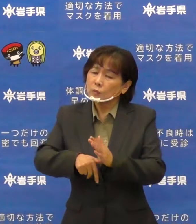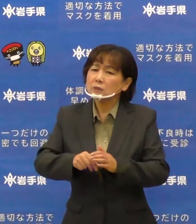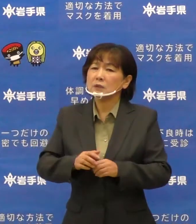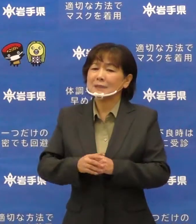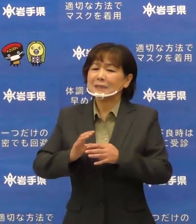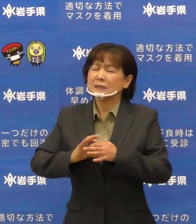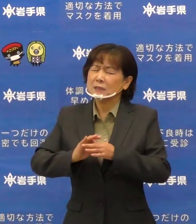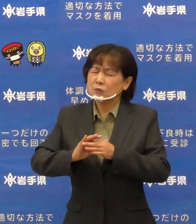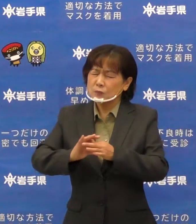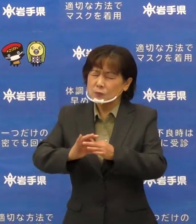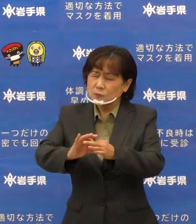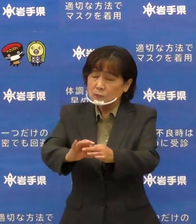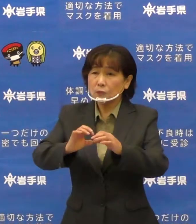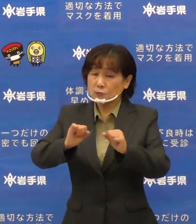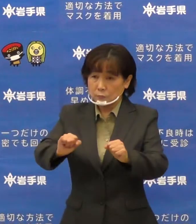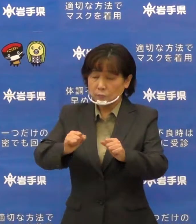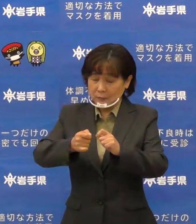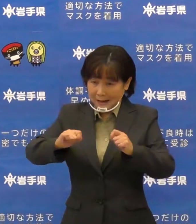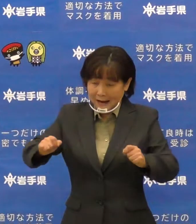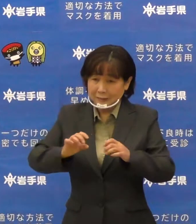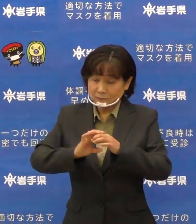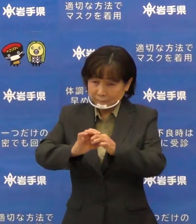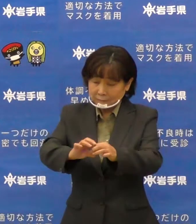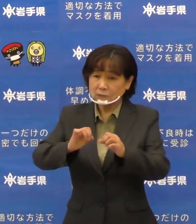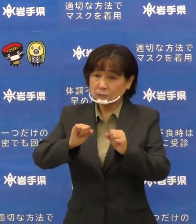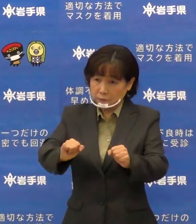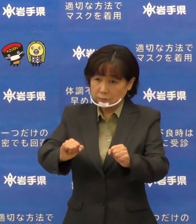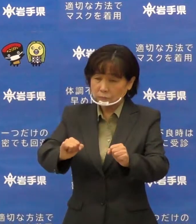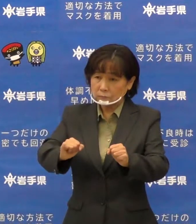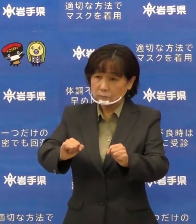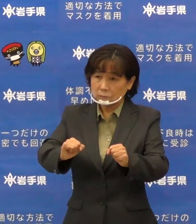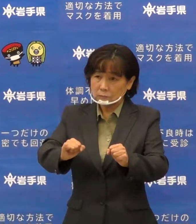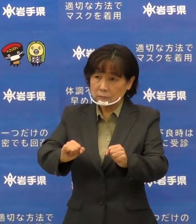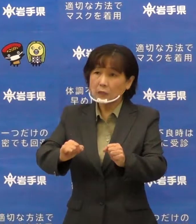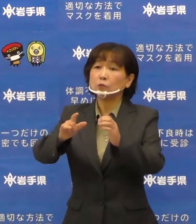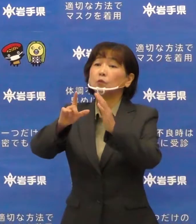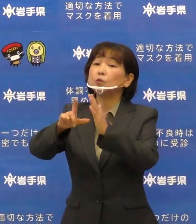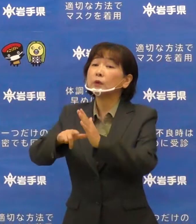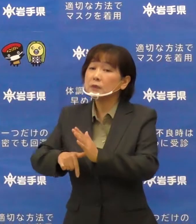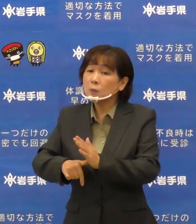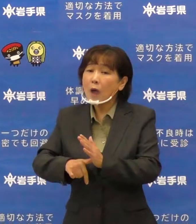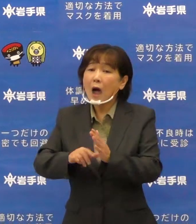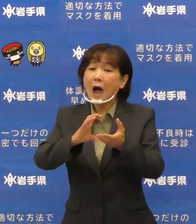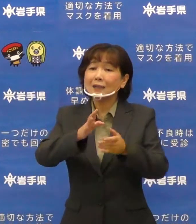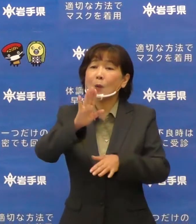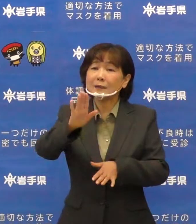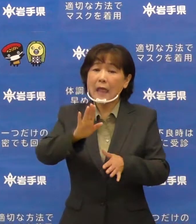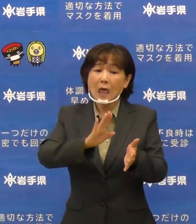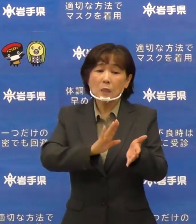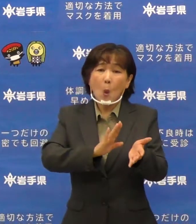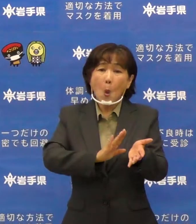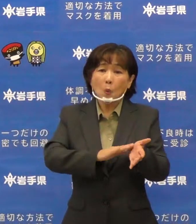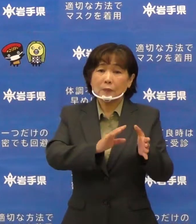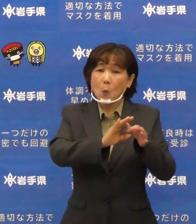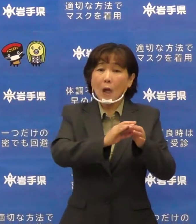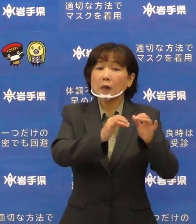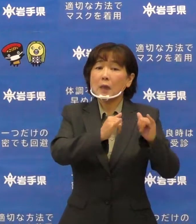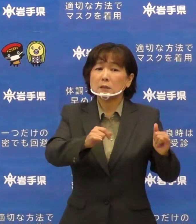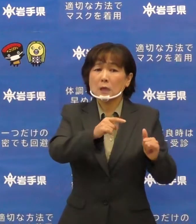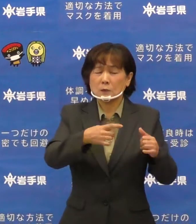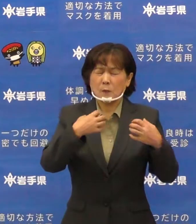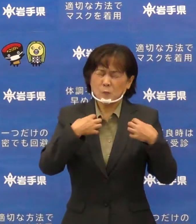岩手県の、まあ、医療に対しても、まあ、かなり医療従事者に対しても負荷もかかってくると思います。この長期間にわたる医